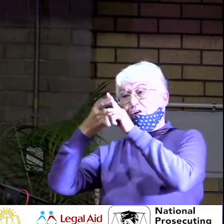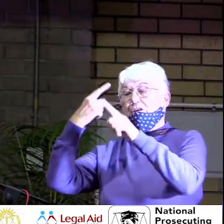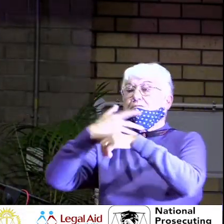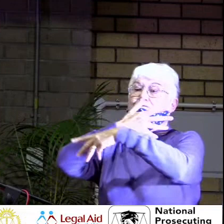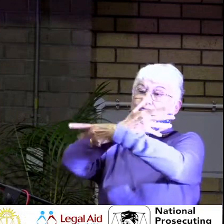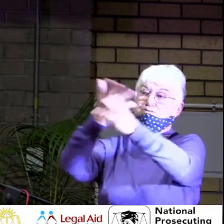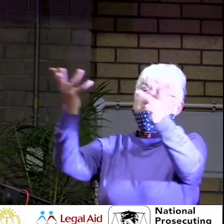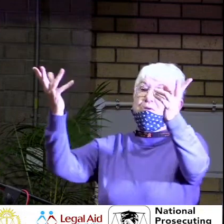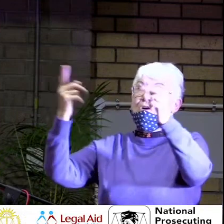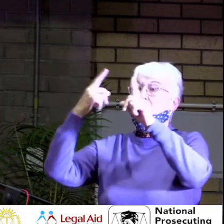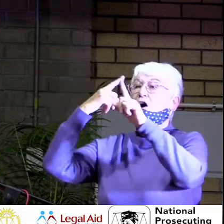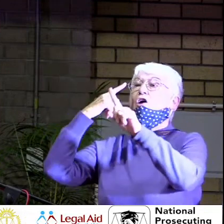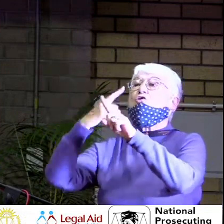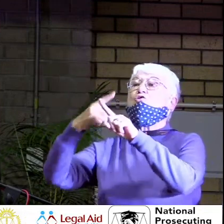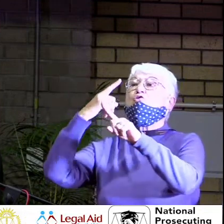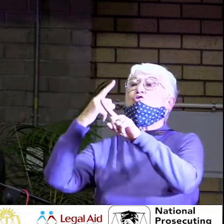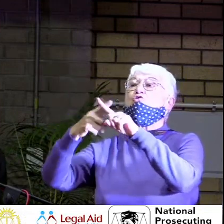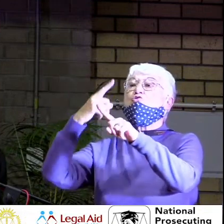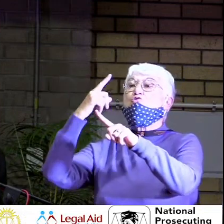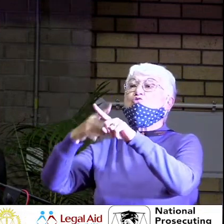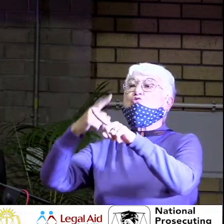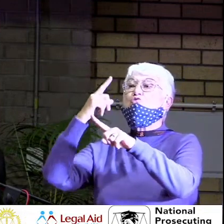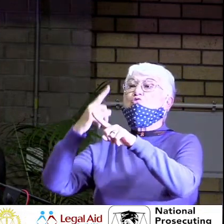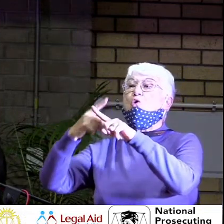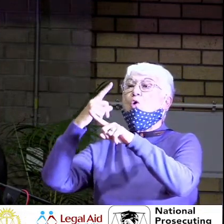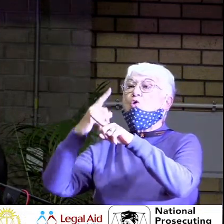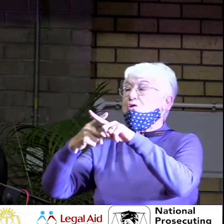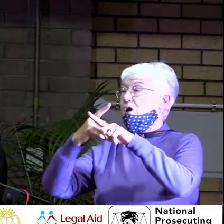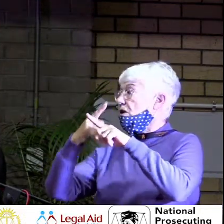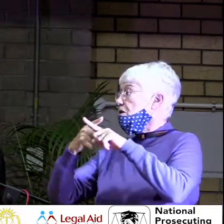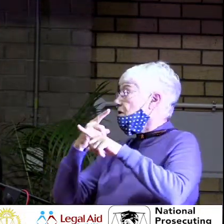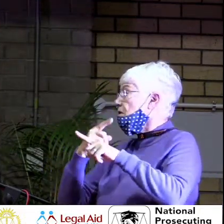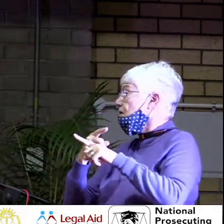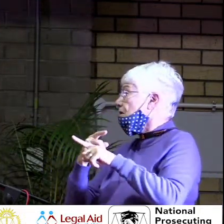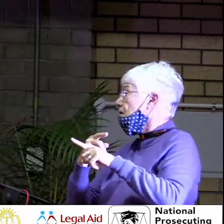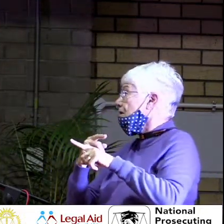Osuke eqongeni ngoku nguMajor General VP.